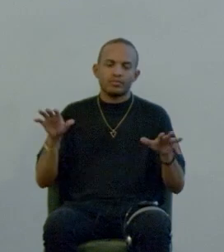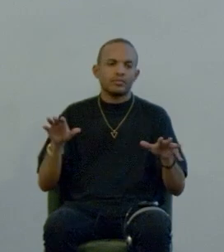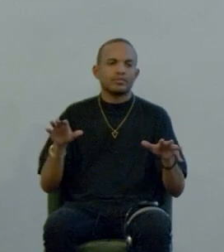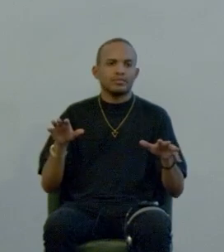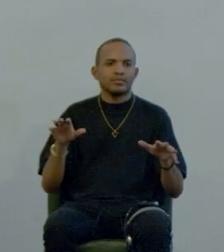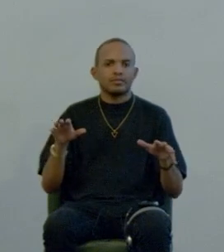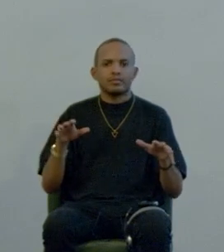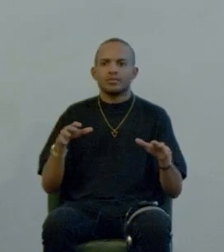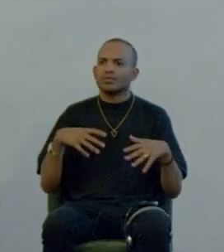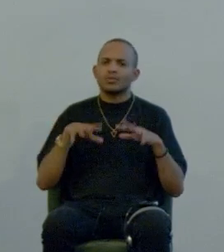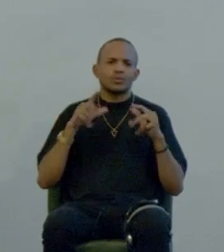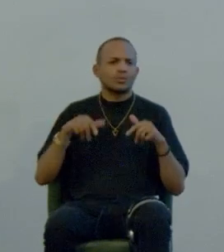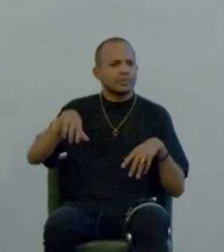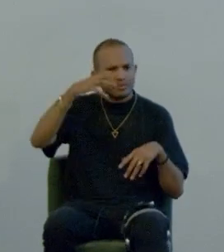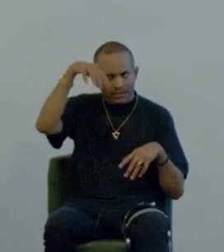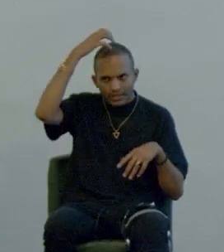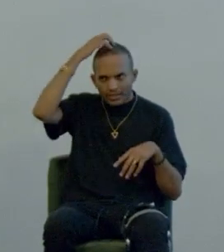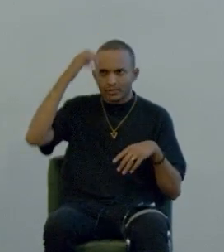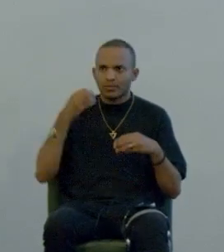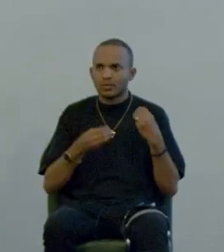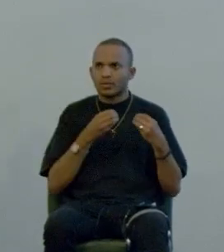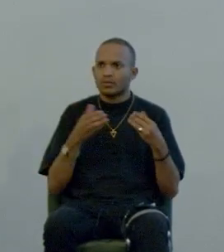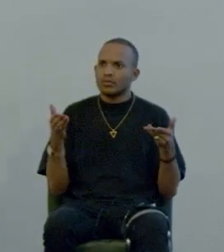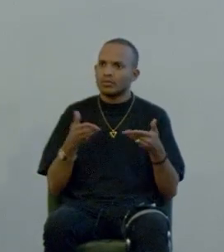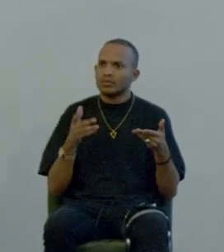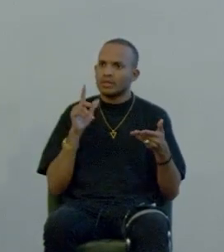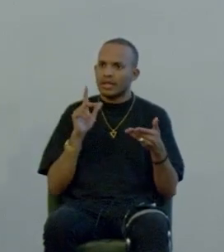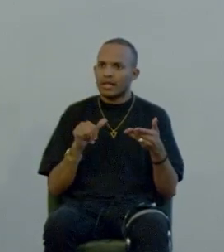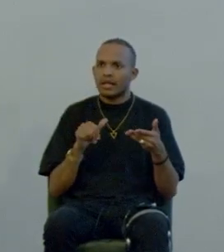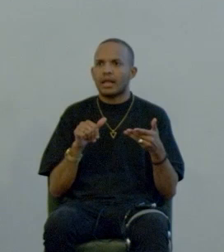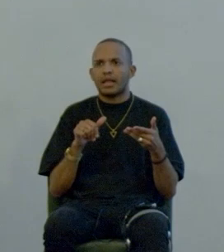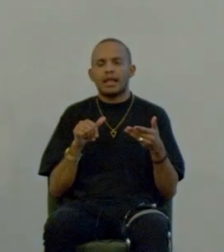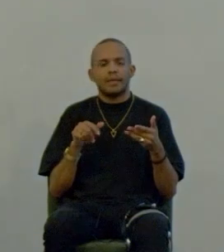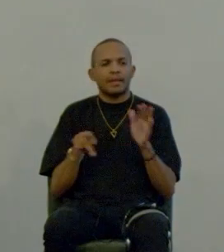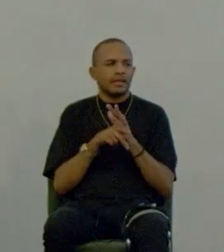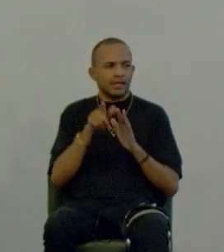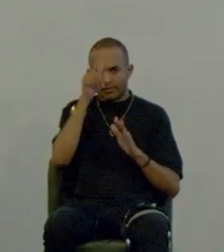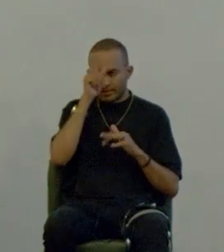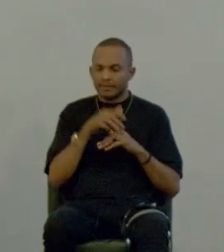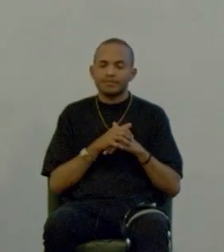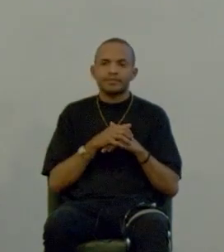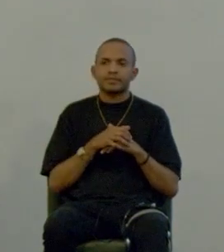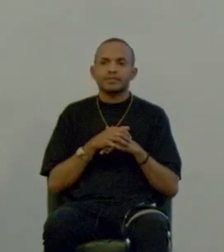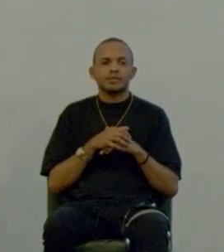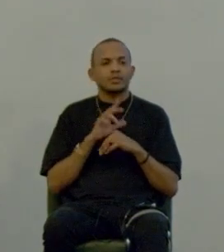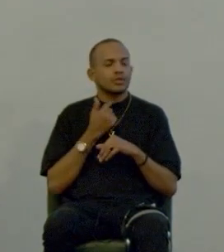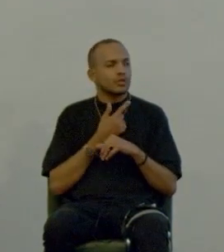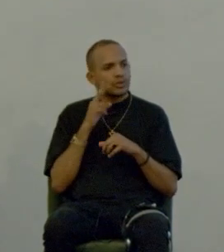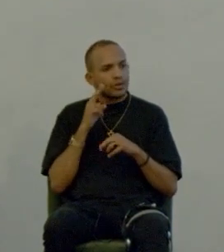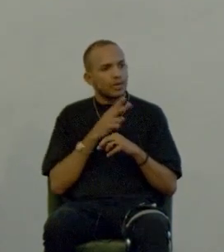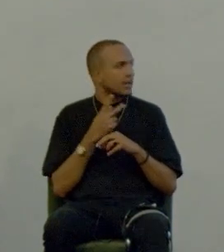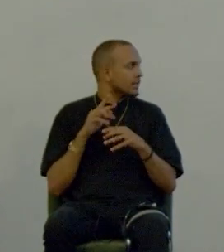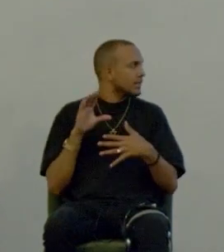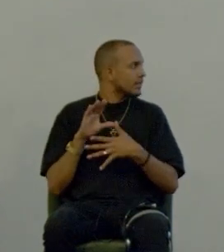principados, ducados e estados que compõem o que é hoje a Alemanha. E uma coisa, e de fato, se a gente olha para isso,